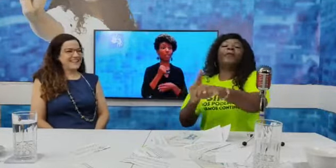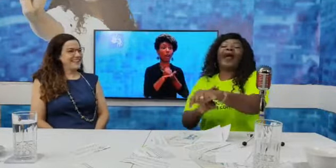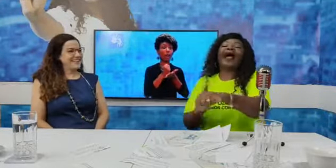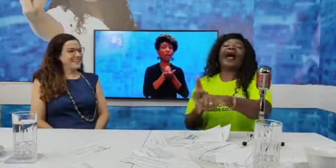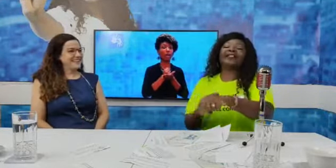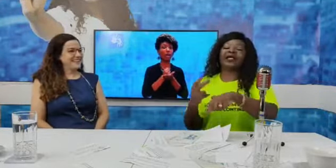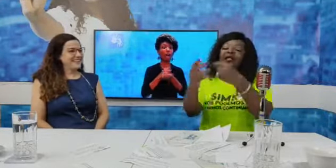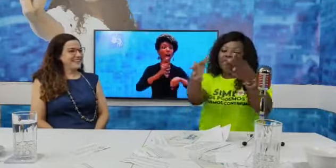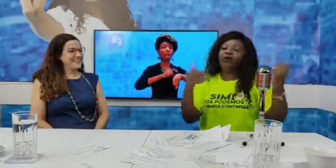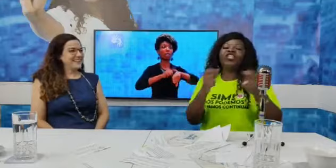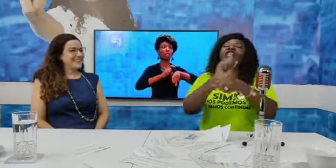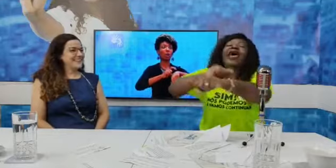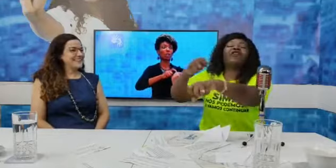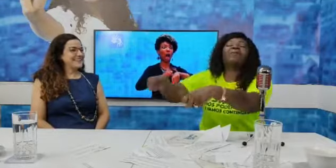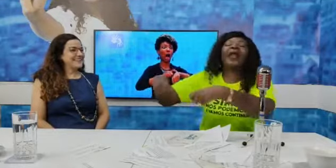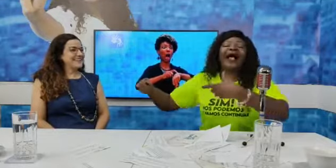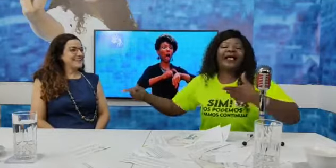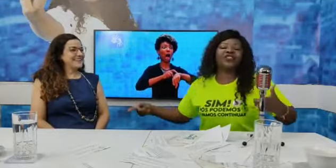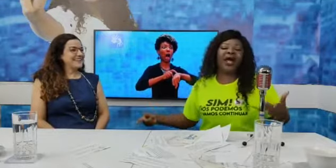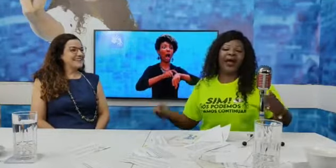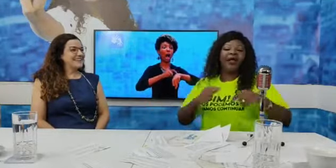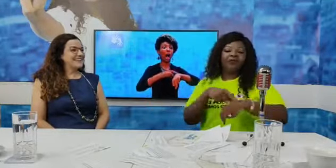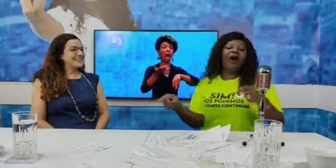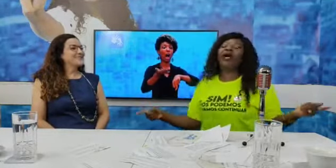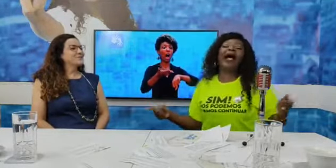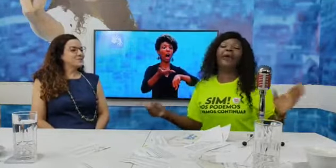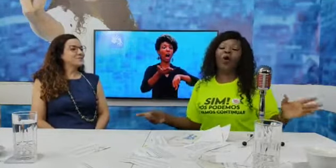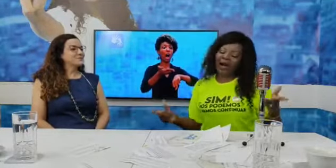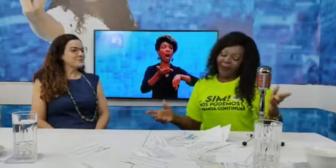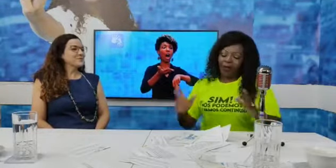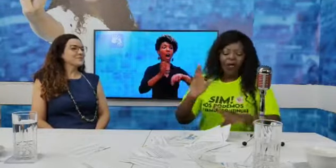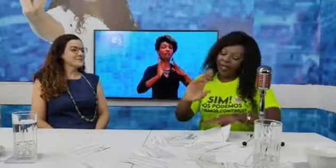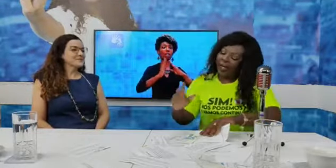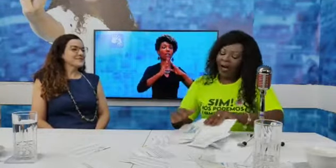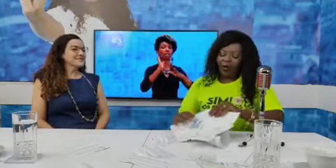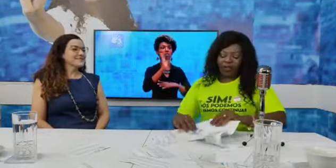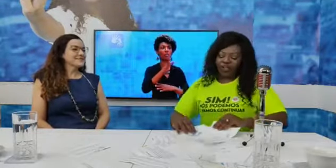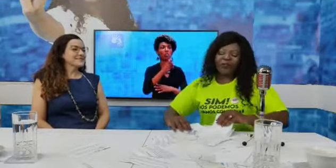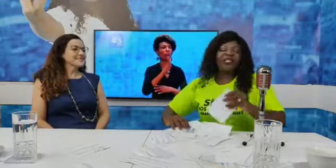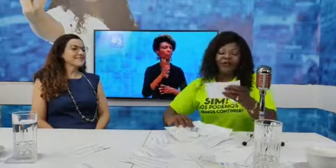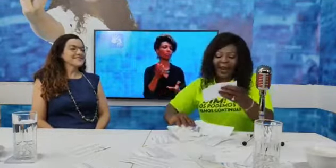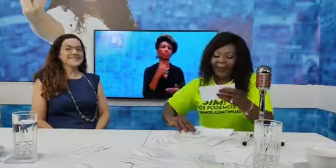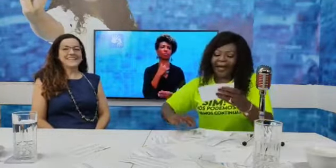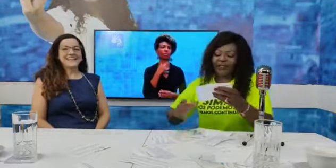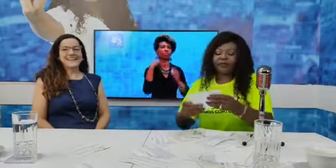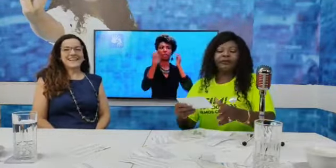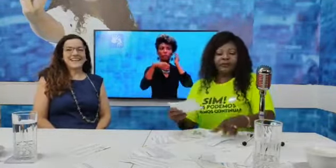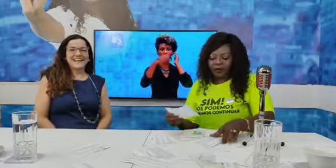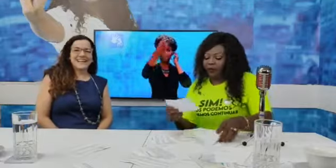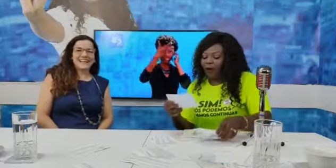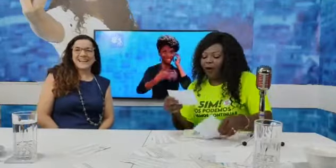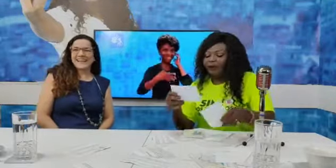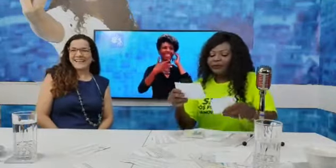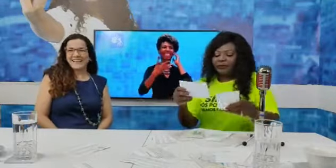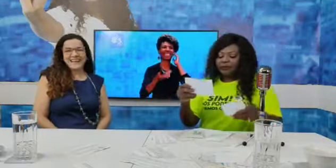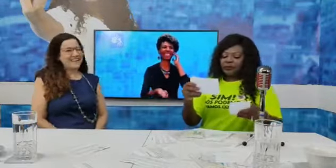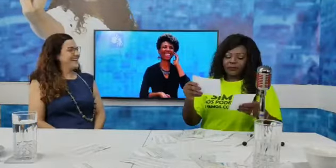ó, para casa. Então, escrevem, para casa já. Acabou, acabou. Não, a gente precisa falar mais.